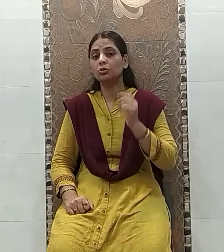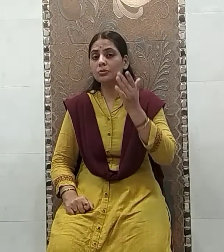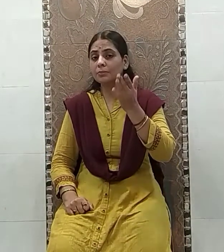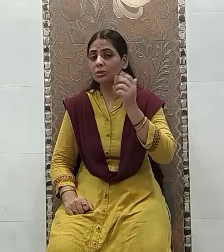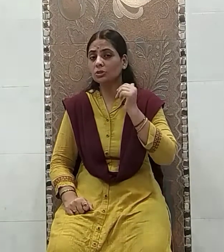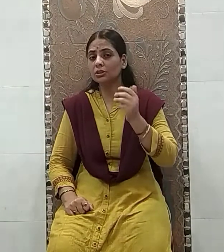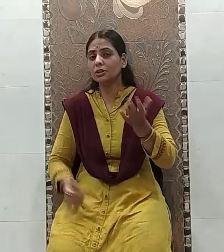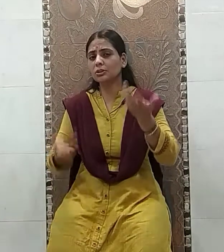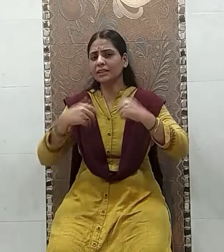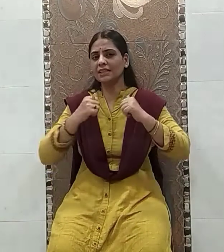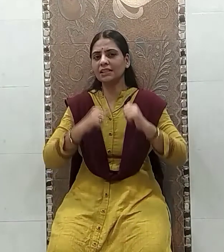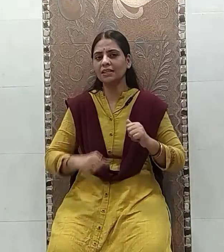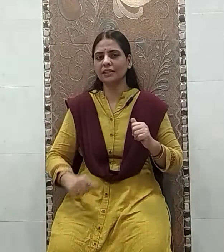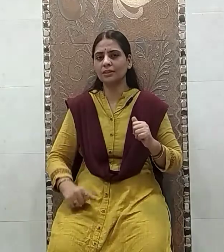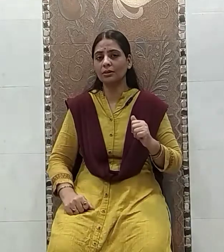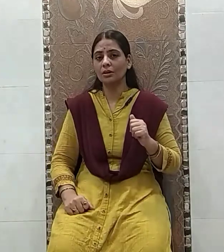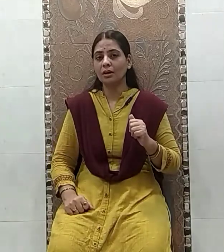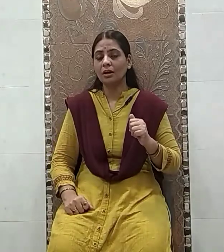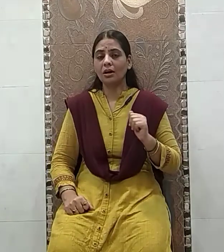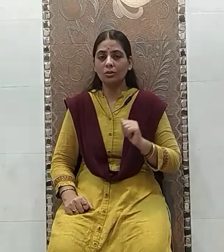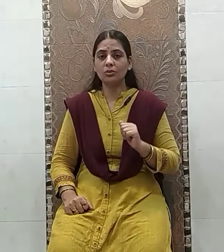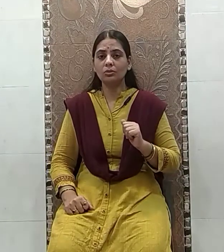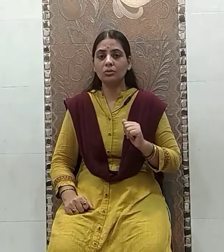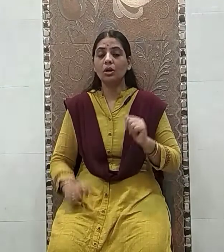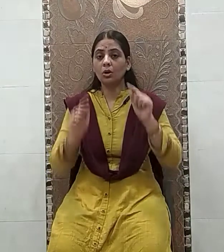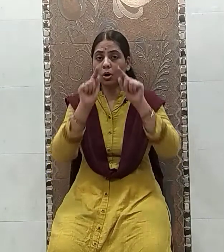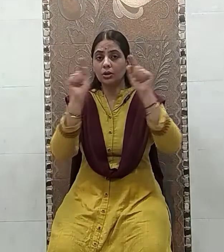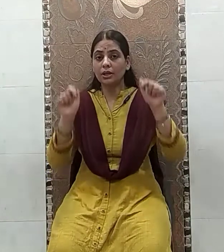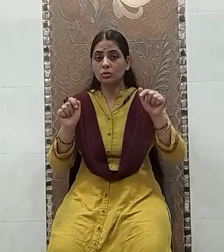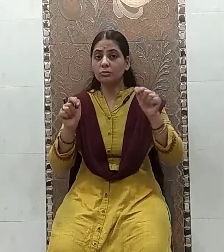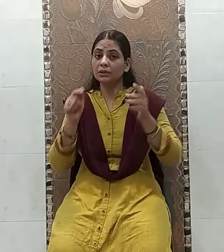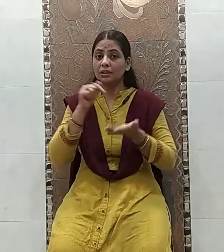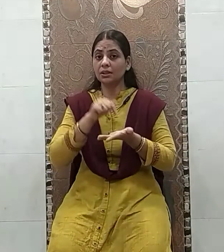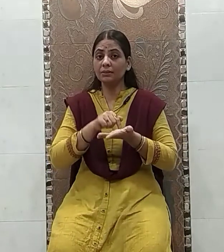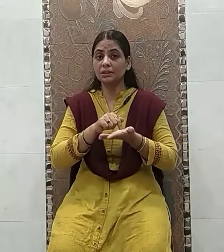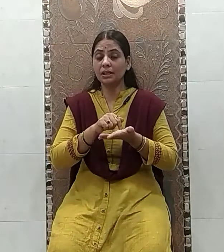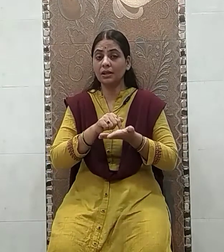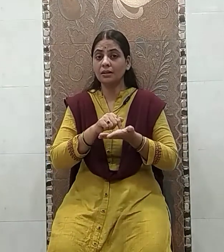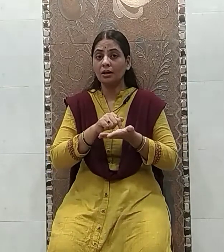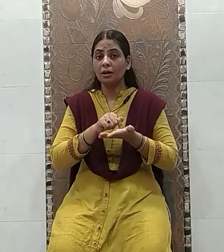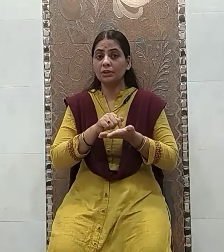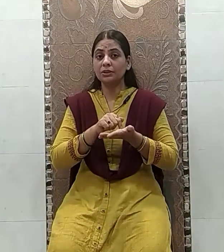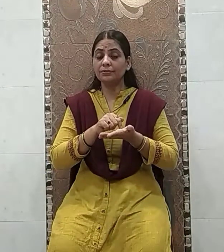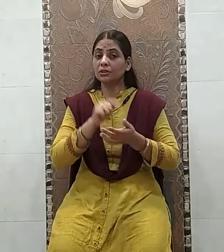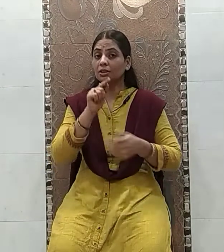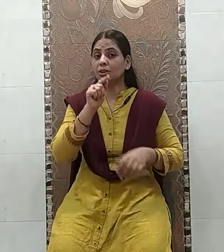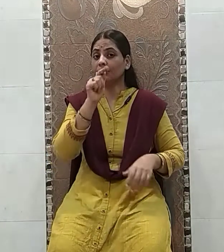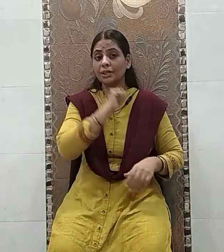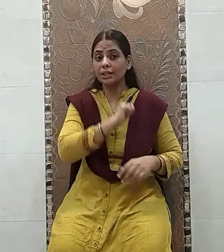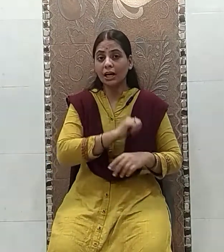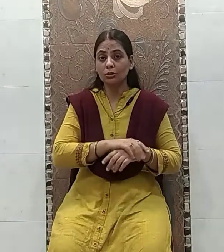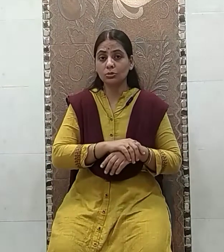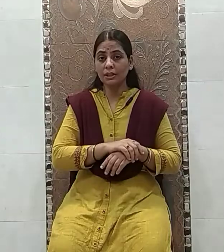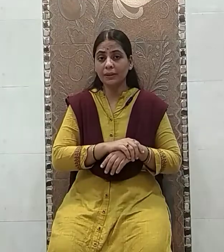तुमचं मनोरंजन स्वतःच करा की. अहो लॉकडाऊन म्हणजे घरी बसा म्हणजे फक्त टीव्ही आणि कार्टून नाही